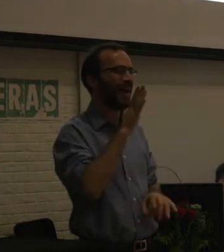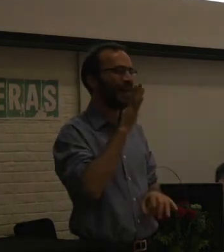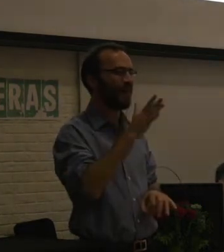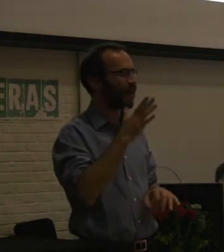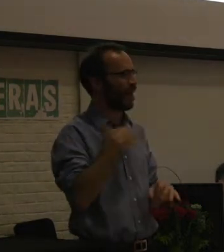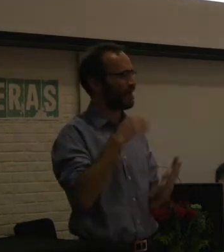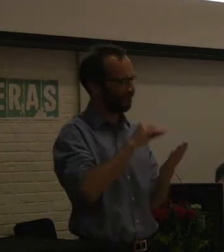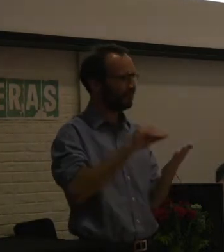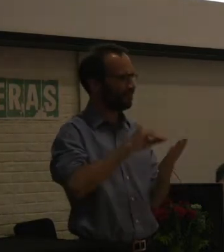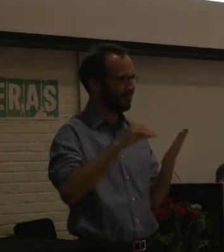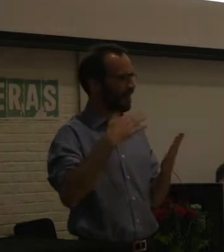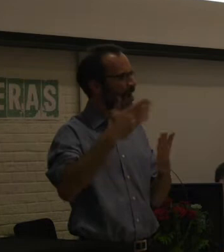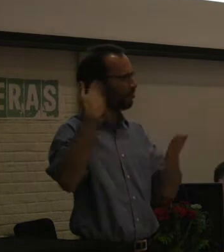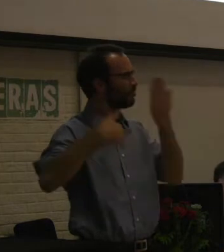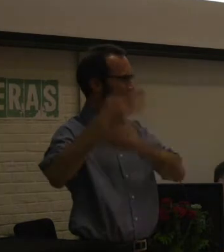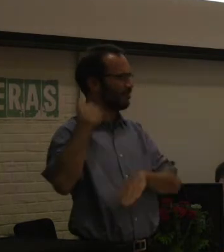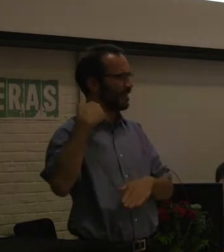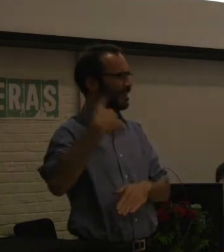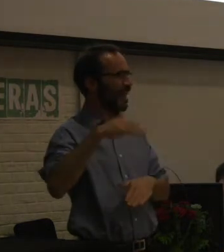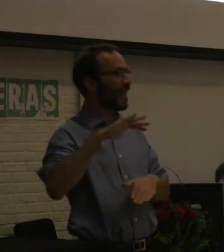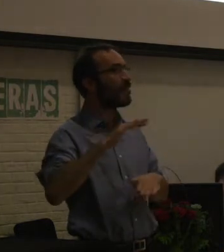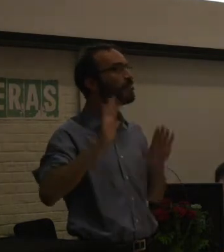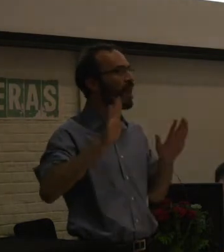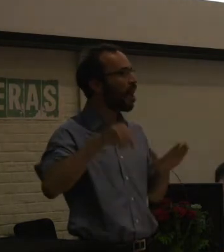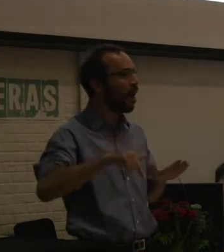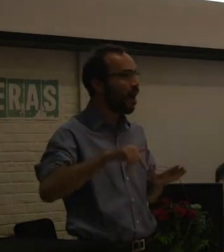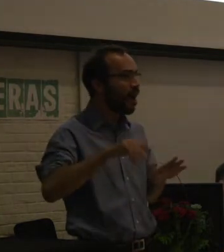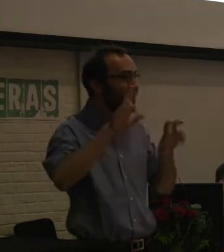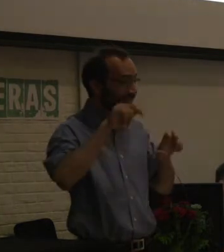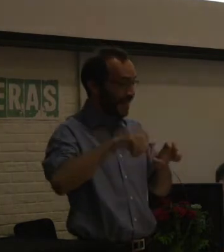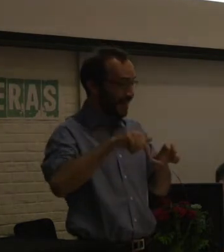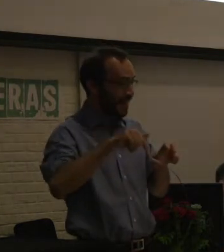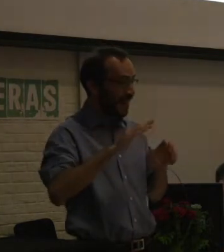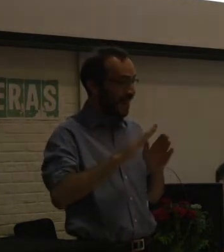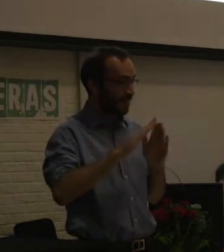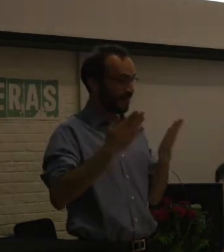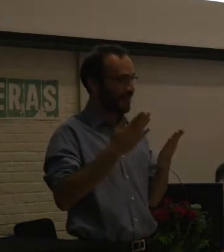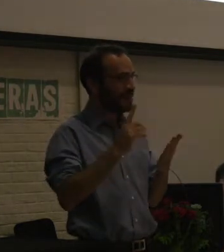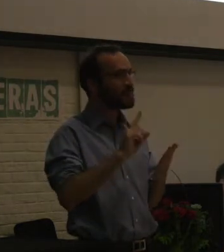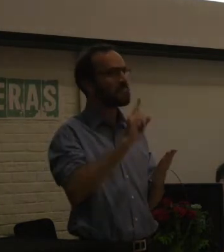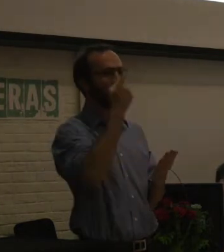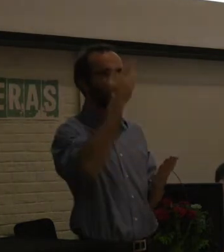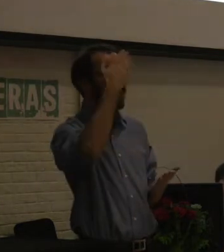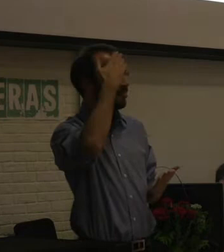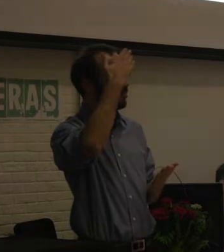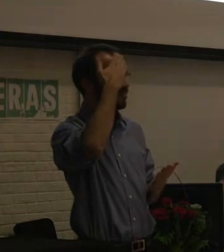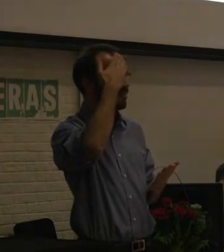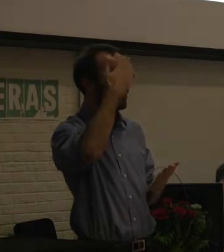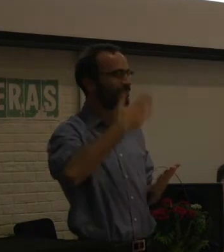algunas cosas en el pasado, esta es la primera obra que considero